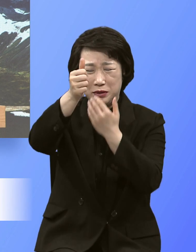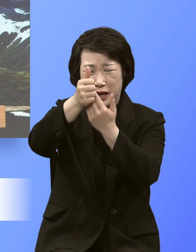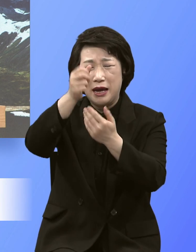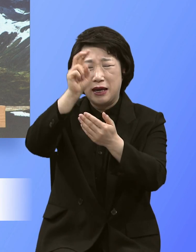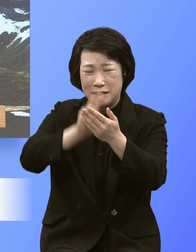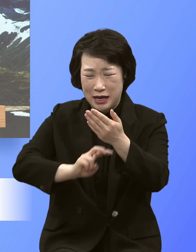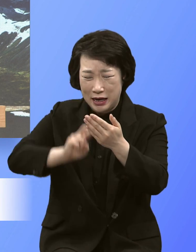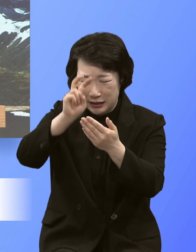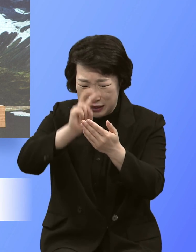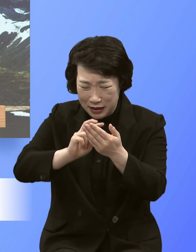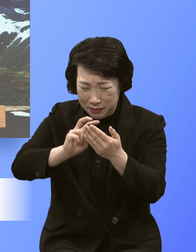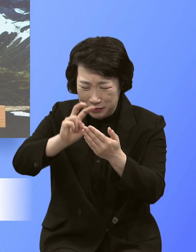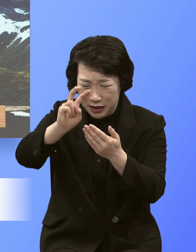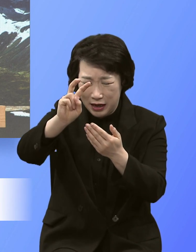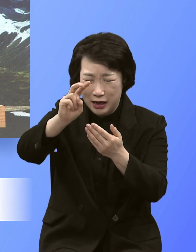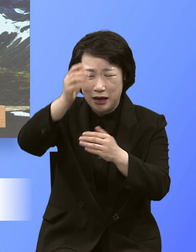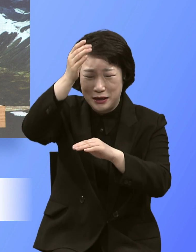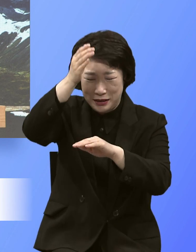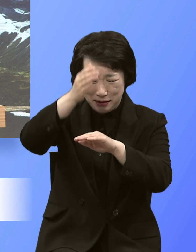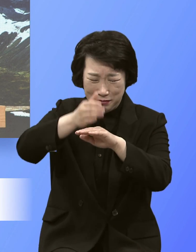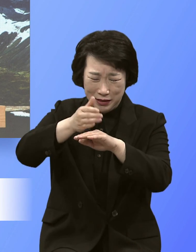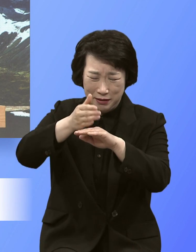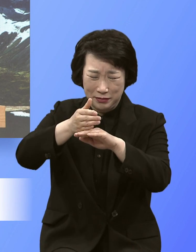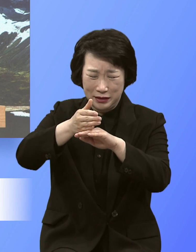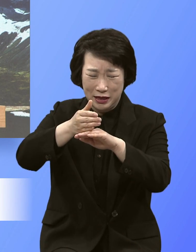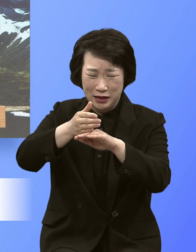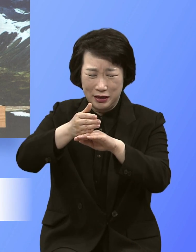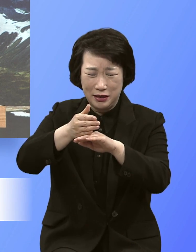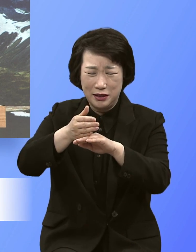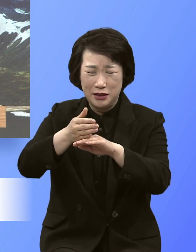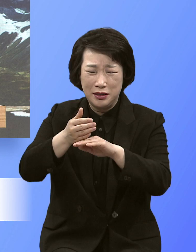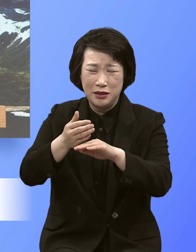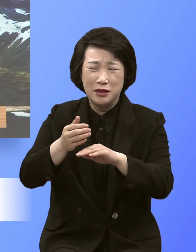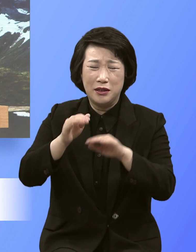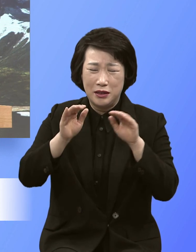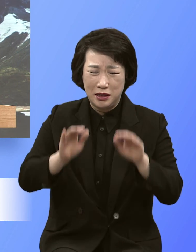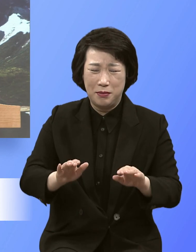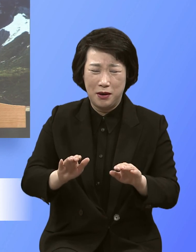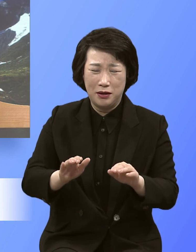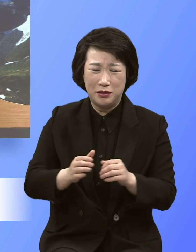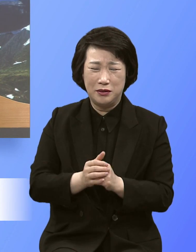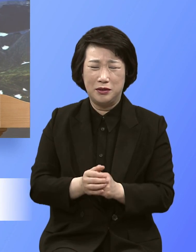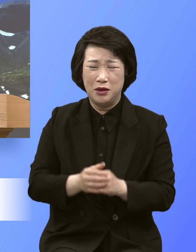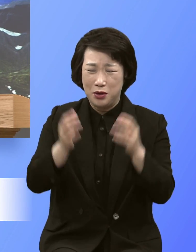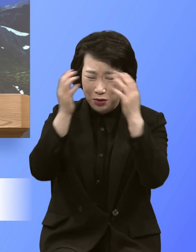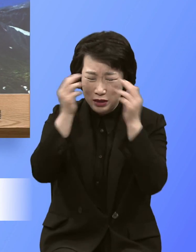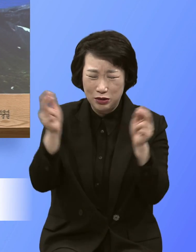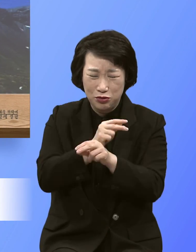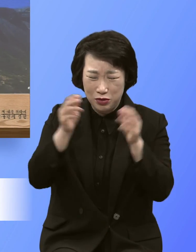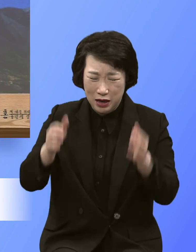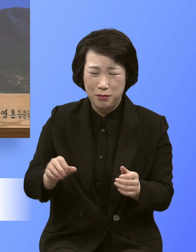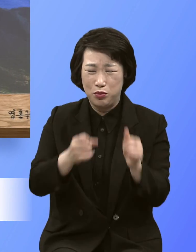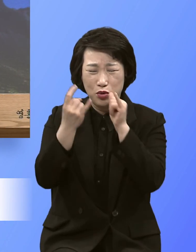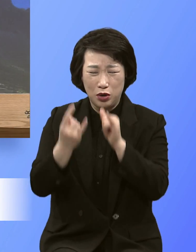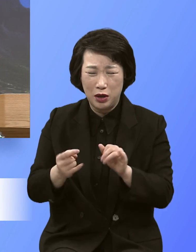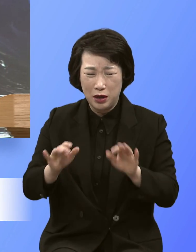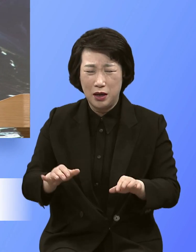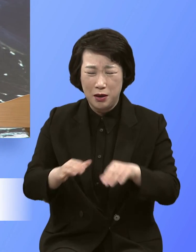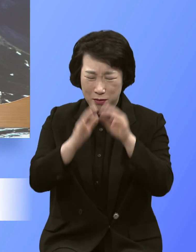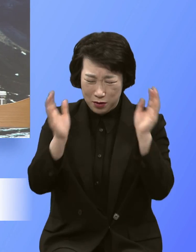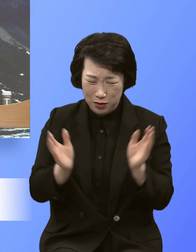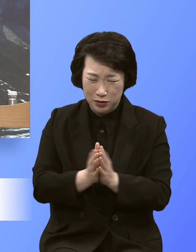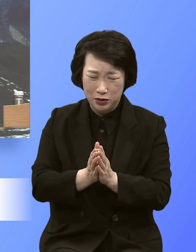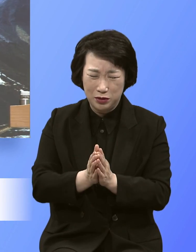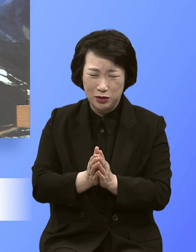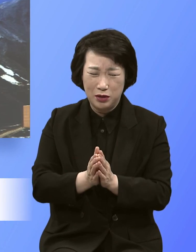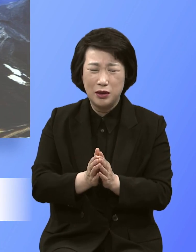주님을 찬양합니다. 감사합니다. 이번 아버지의 고난주간 성에도 이